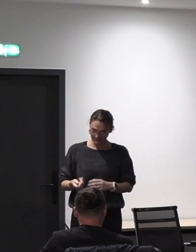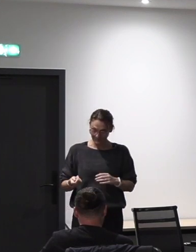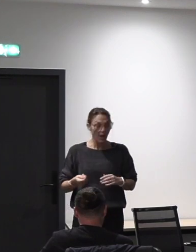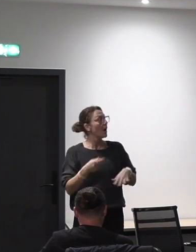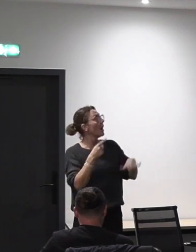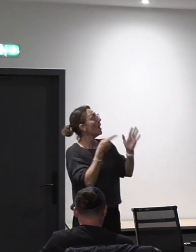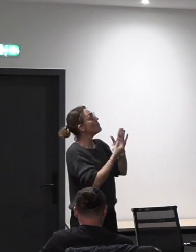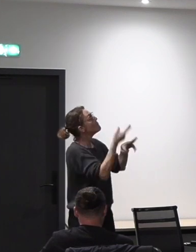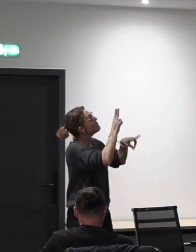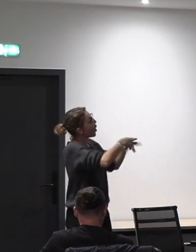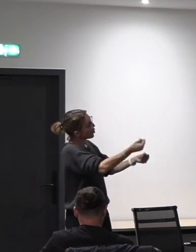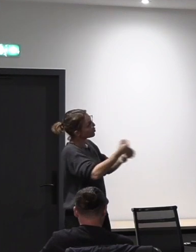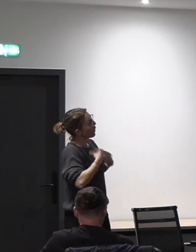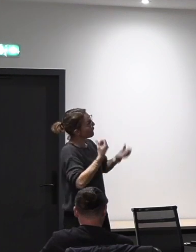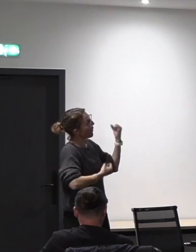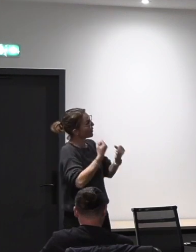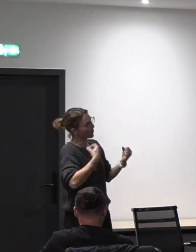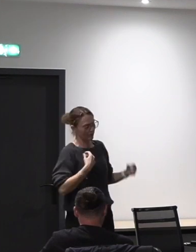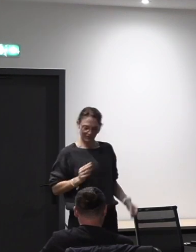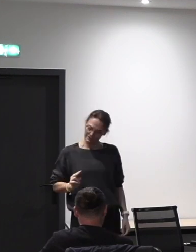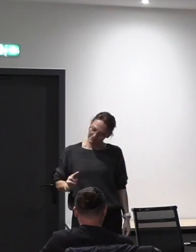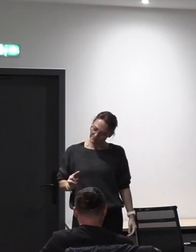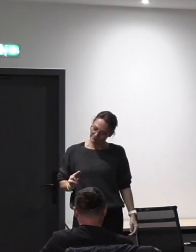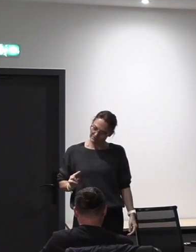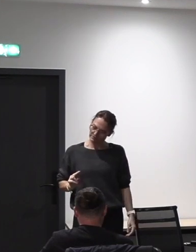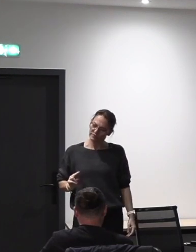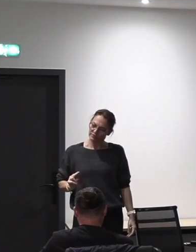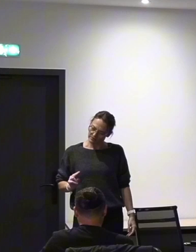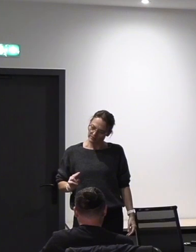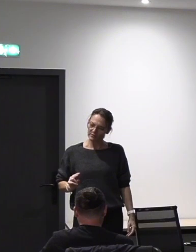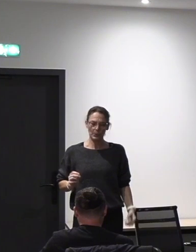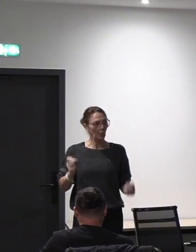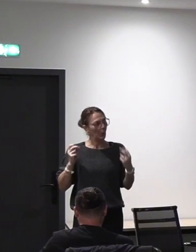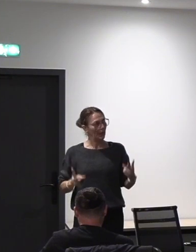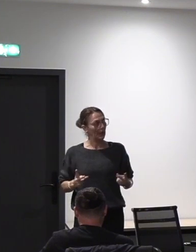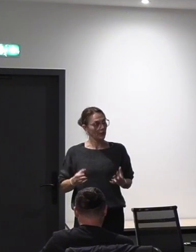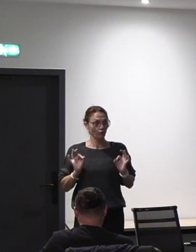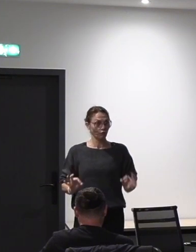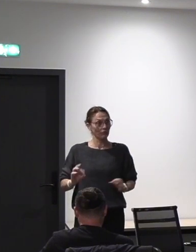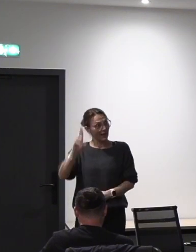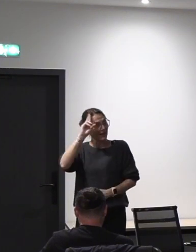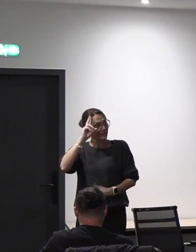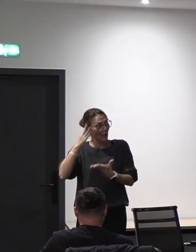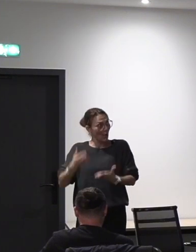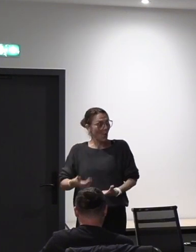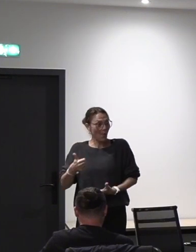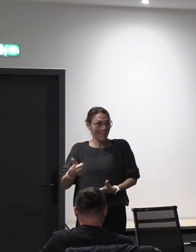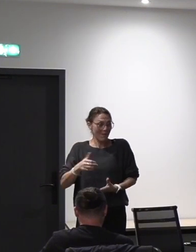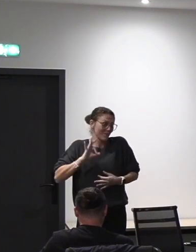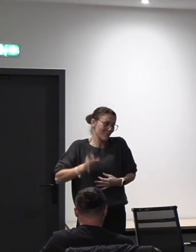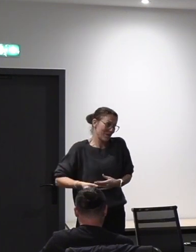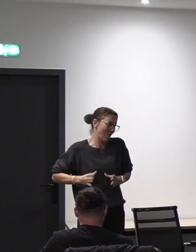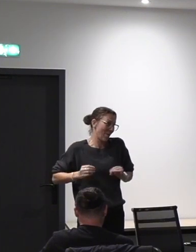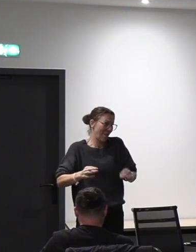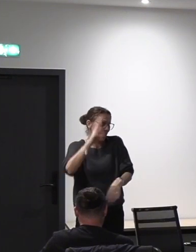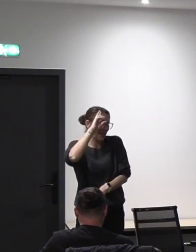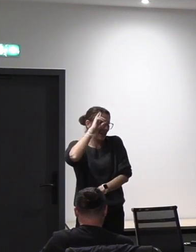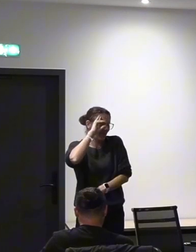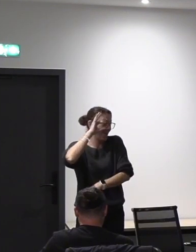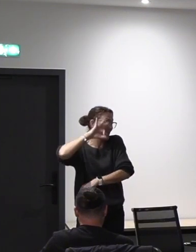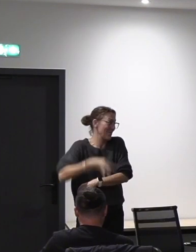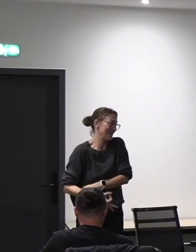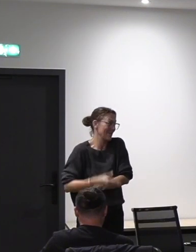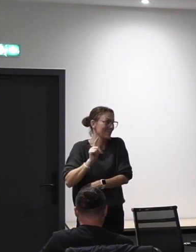donnes. Ça veut dire que pour lui, à 7 ans, ça va pas tarder. Mais il a raison, il a objectivement raison, et je lui souhaite d'avoir raison.